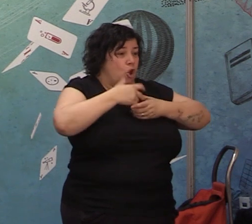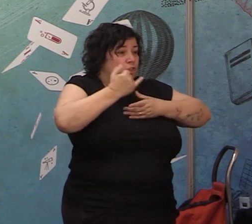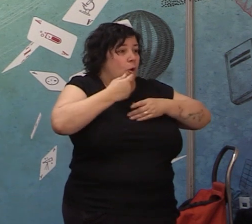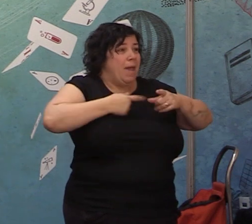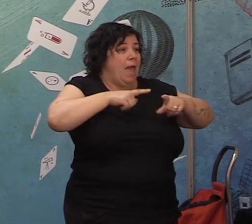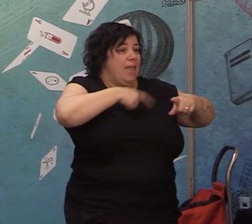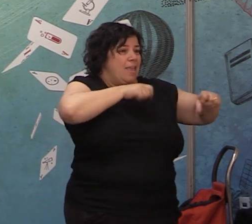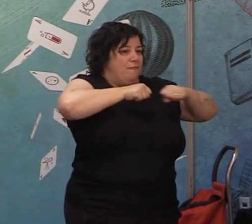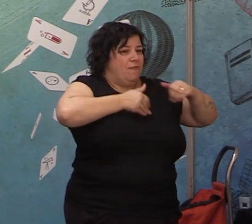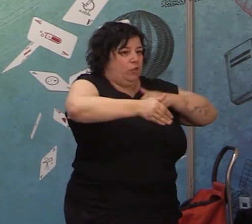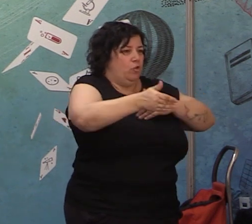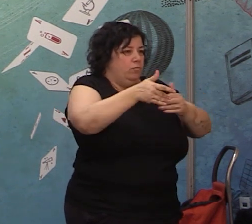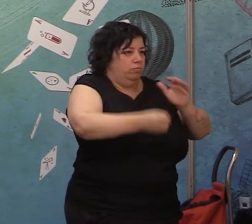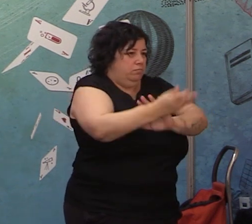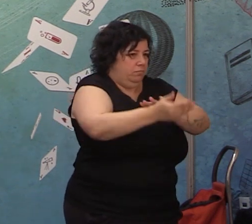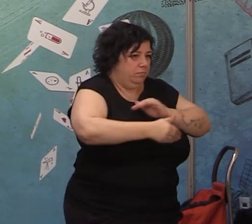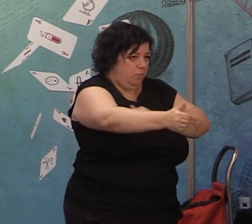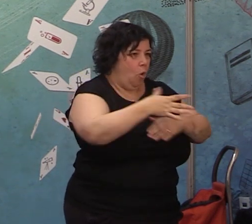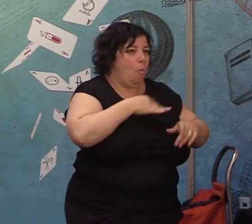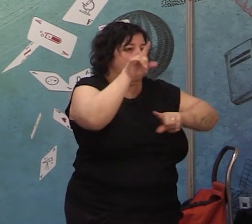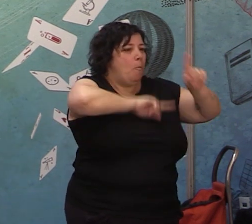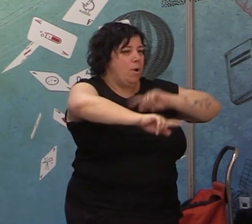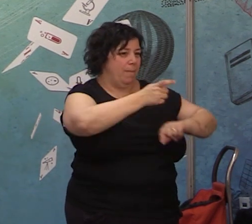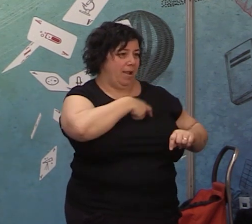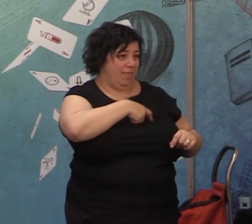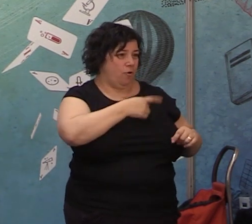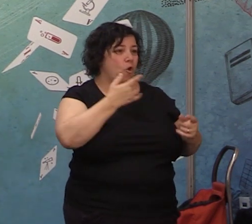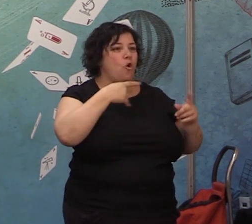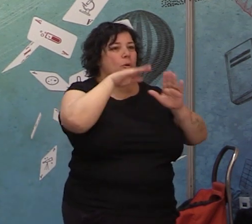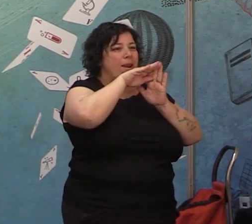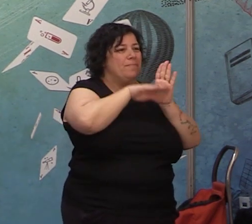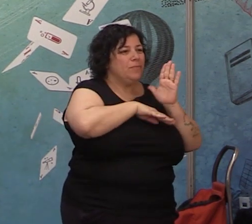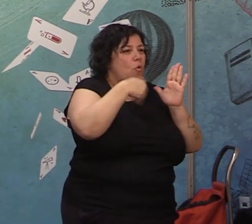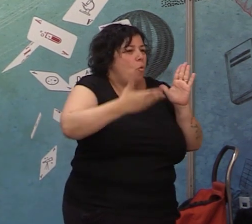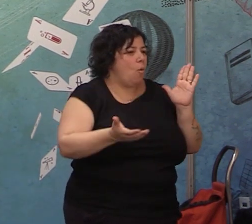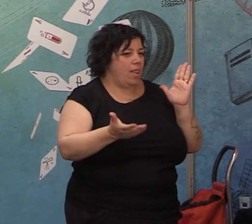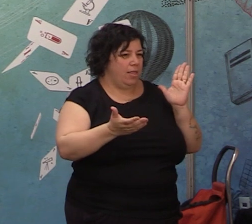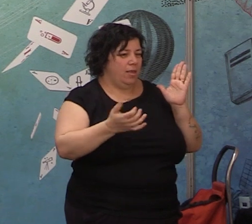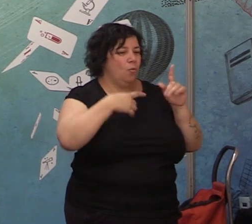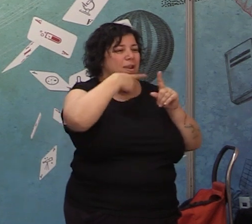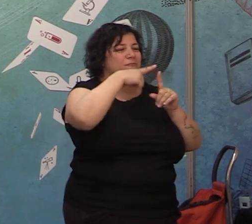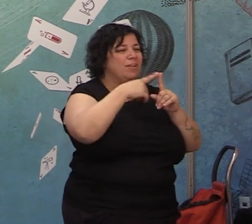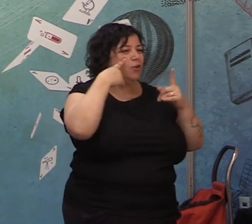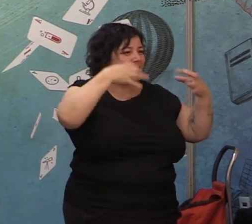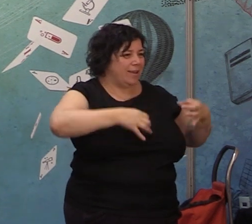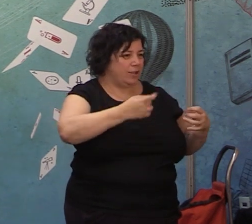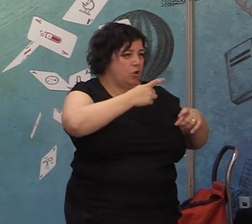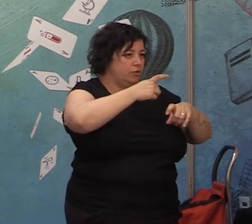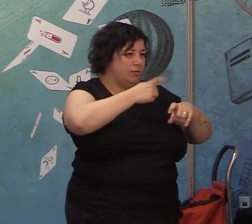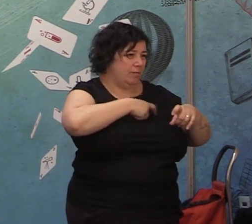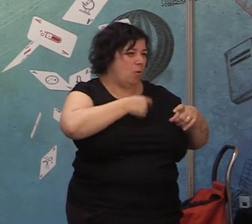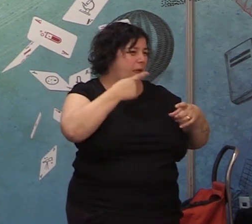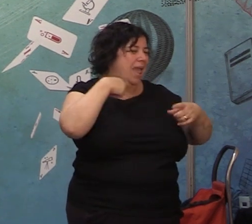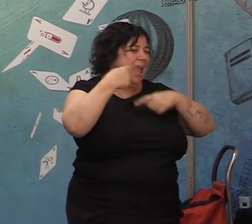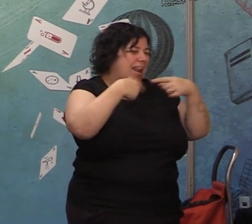un infarto, un problema cardíaco. Estas papeletas son factores de riesgo cardiovascular que suelen ser clásicos,